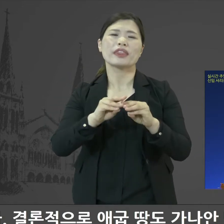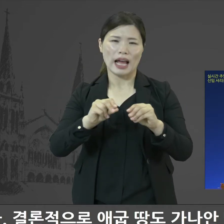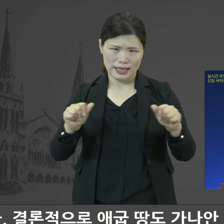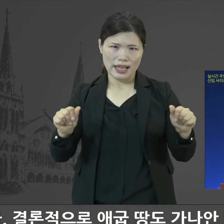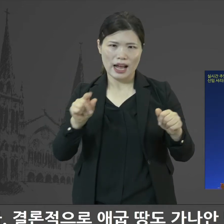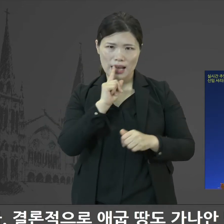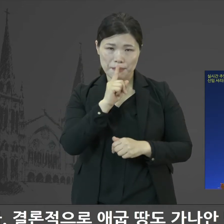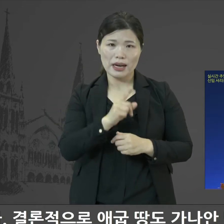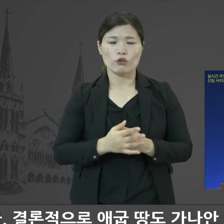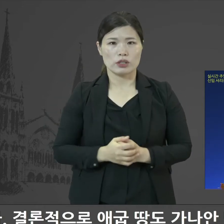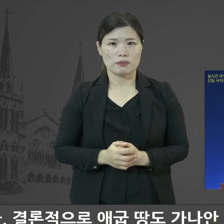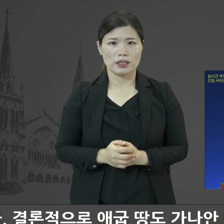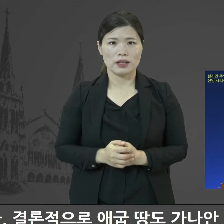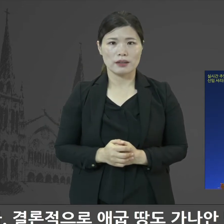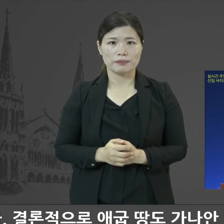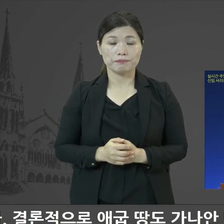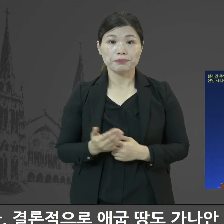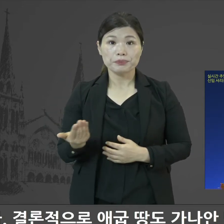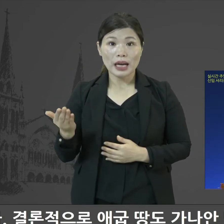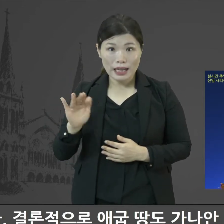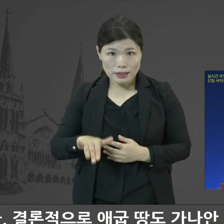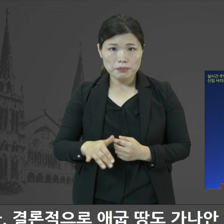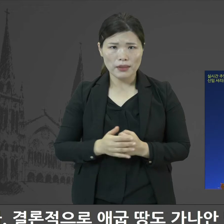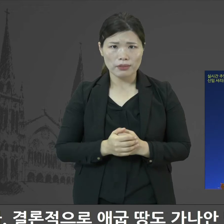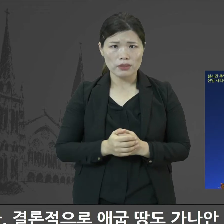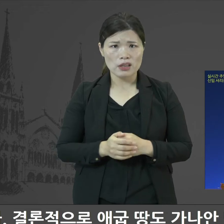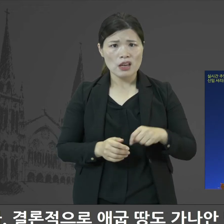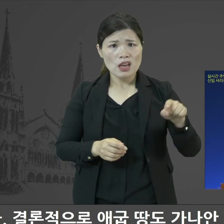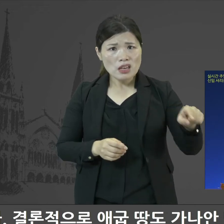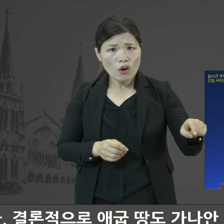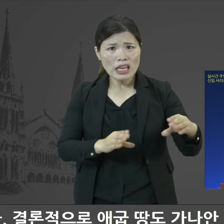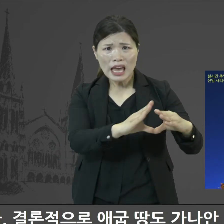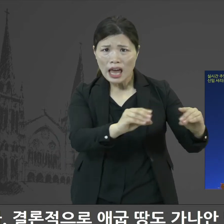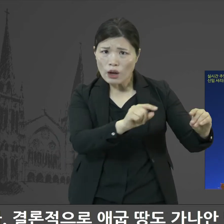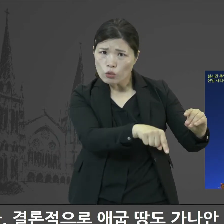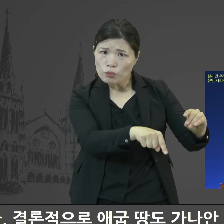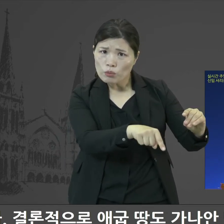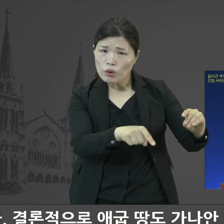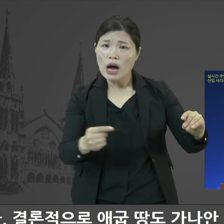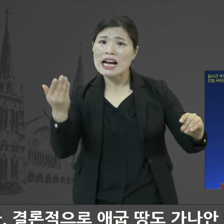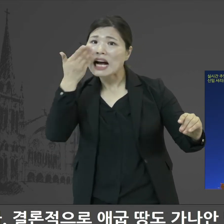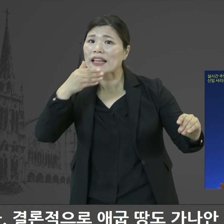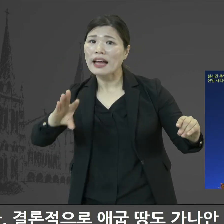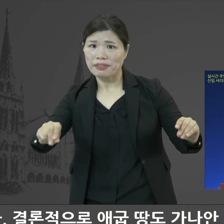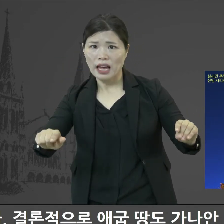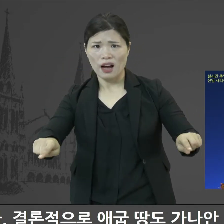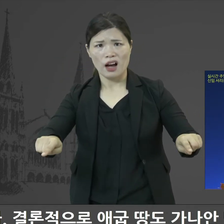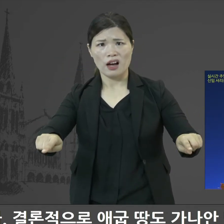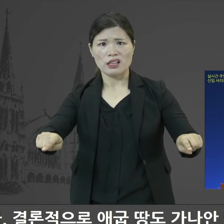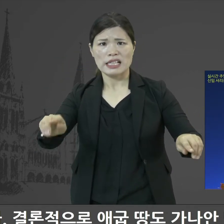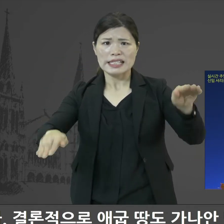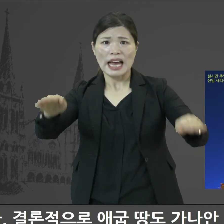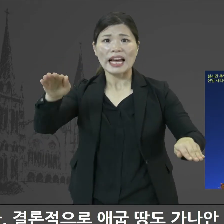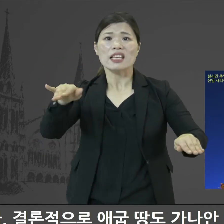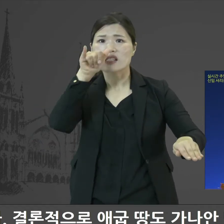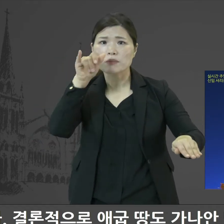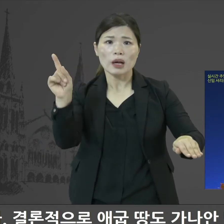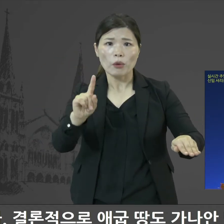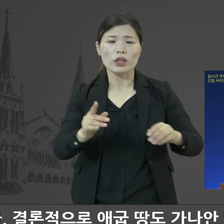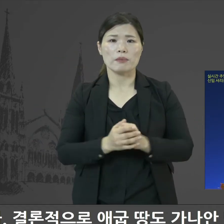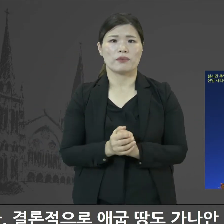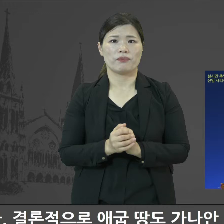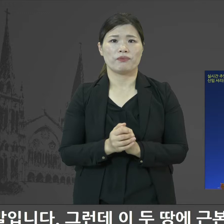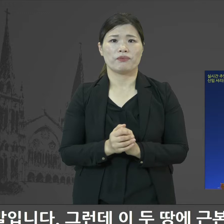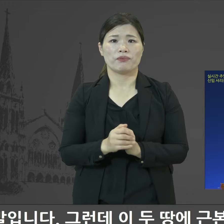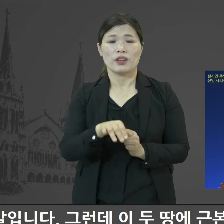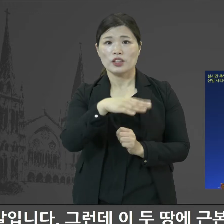수 있습니다. 자, 그런데 이 두 땅에 근본적인 차이점이 있습니다. 10절과 11절 한번